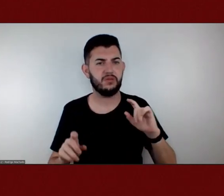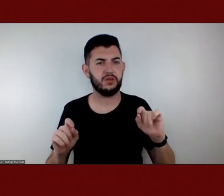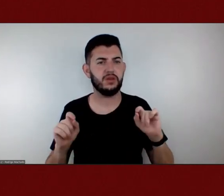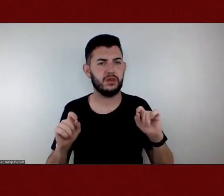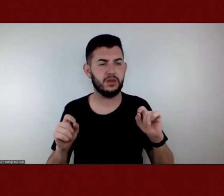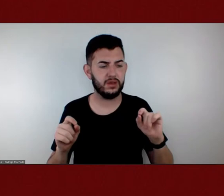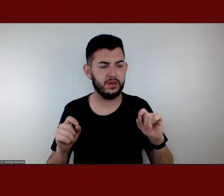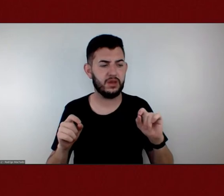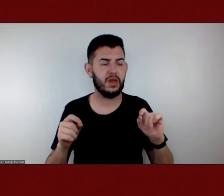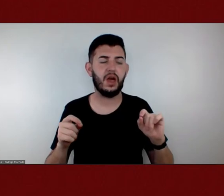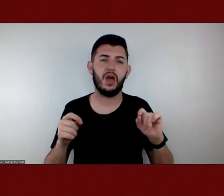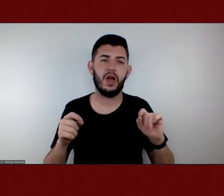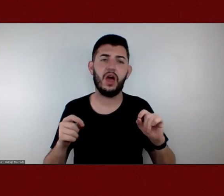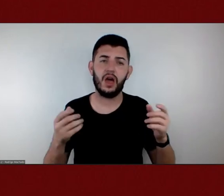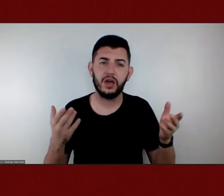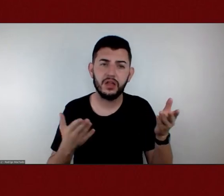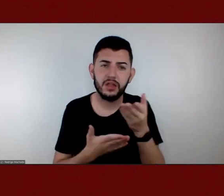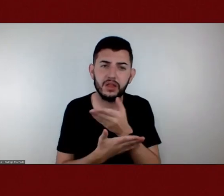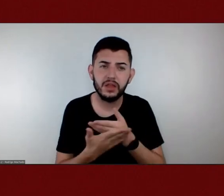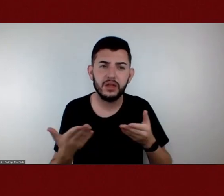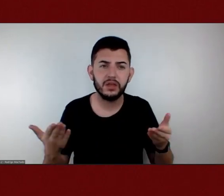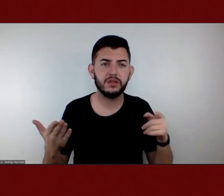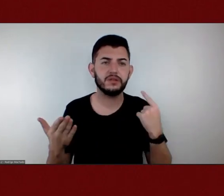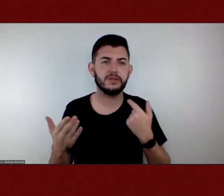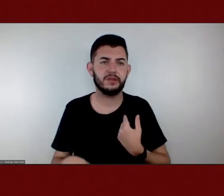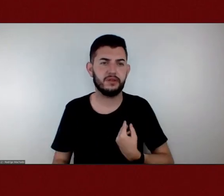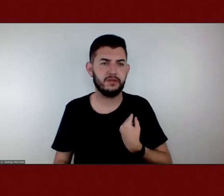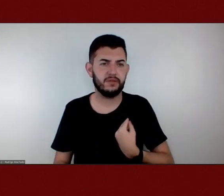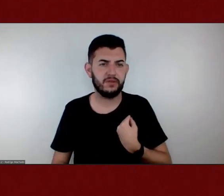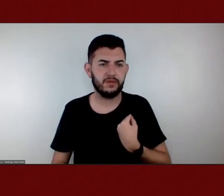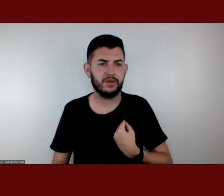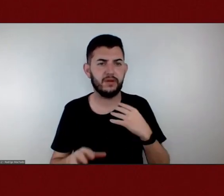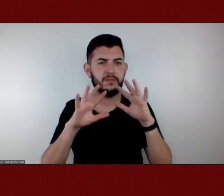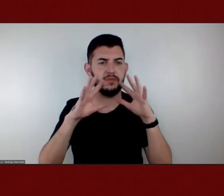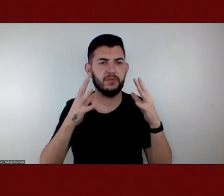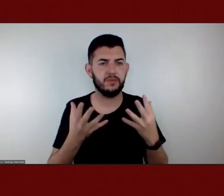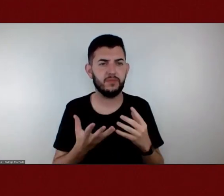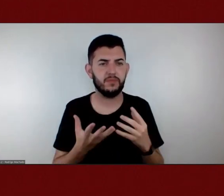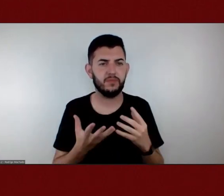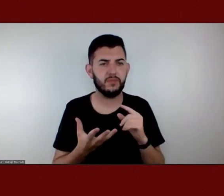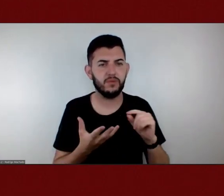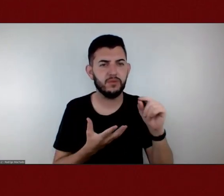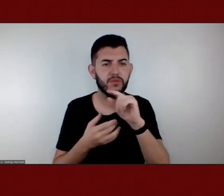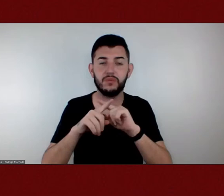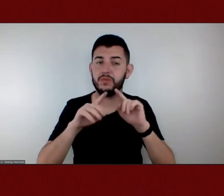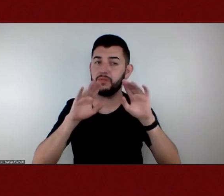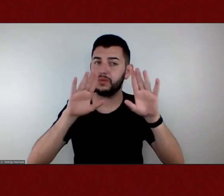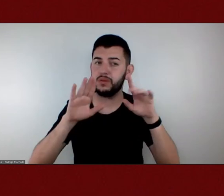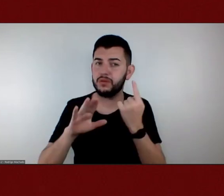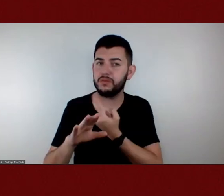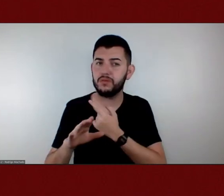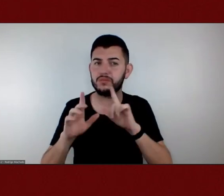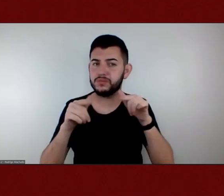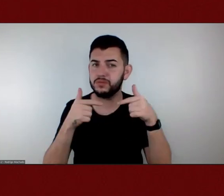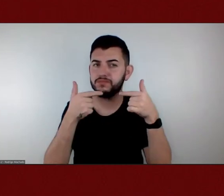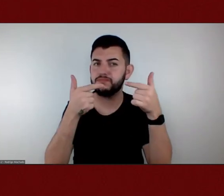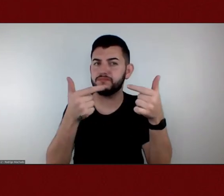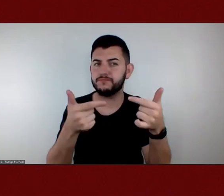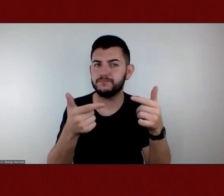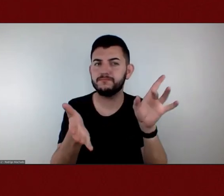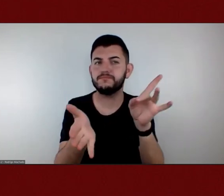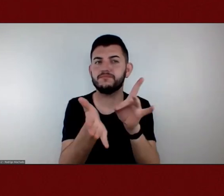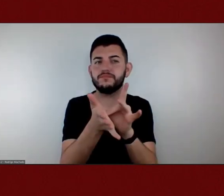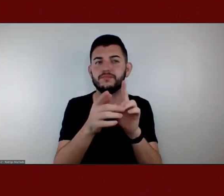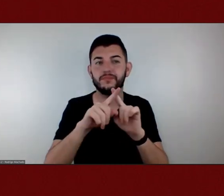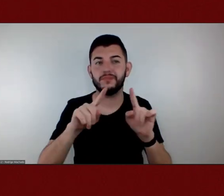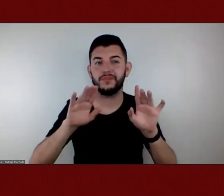que estamos vivendo nesse mundo digital, muda o mundo. E nós estamos enfrentando isso. Mas falando da